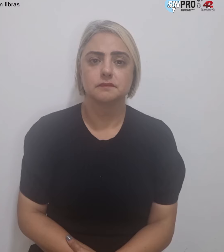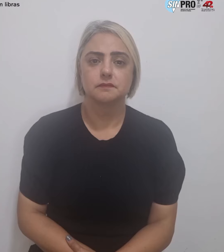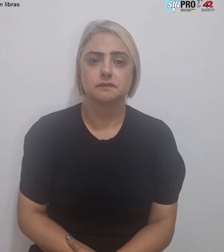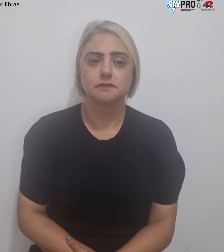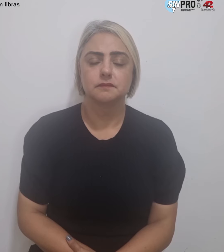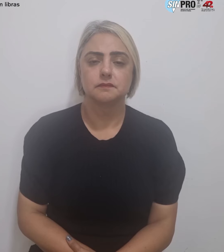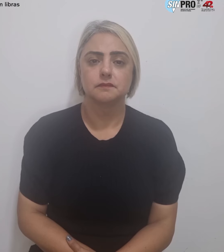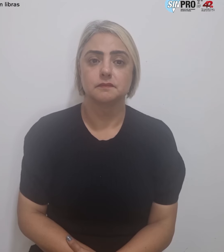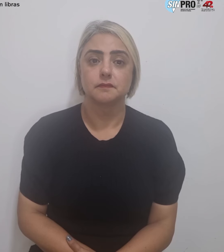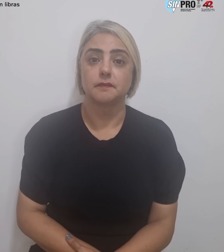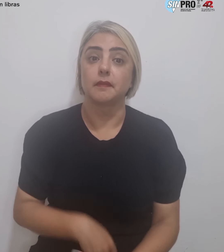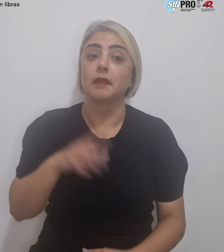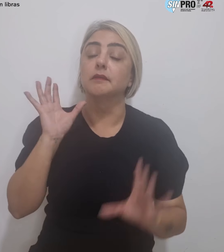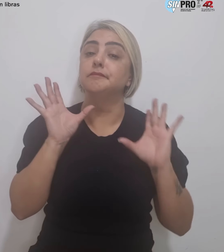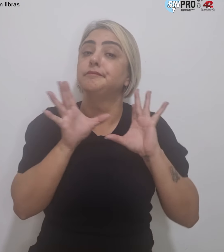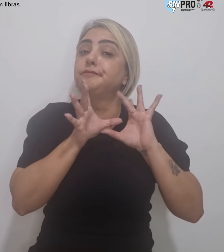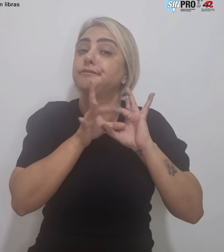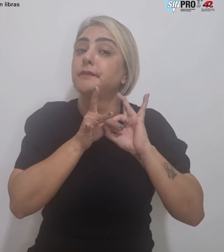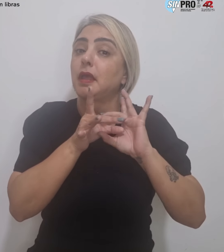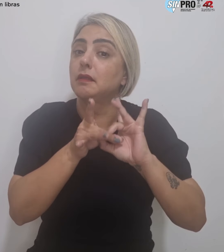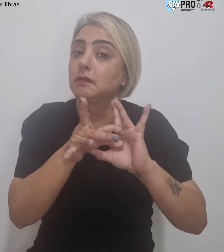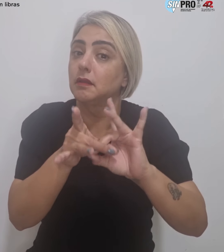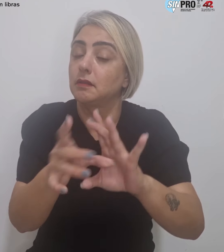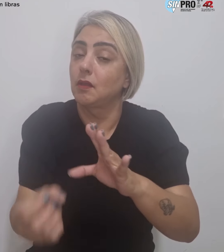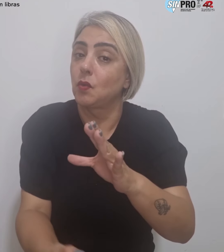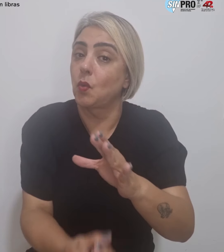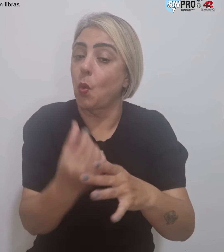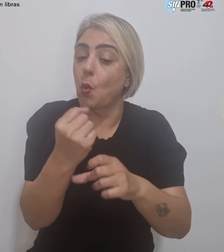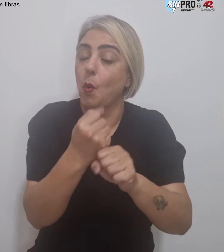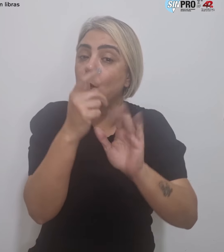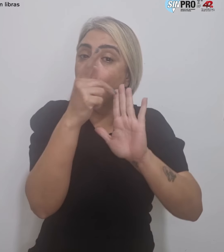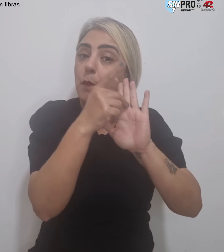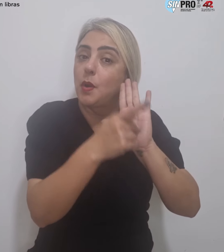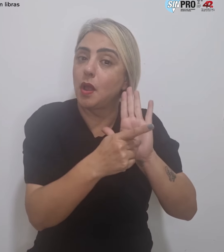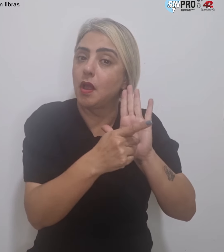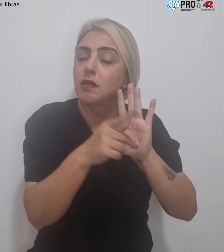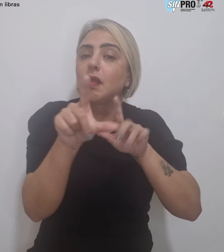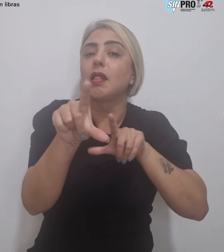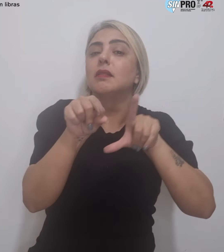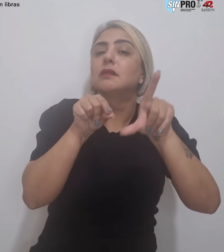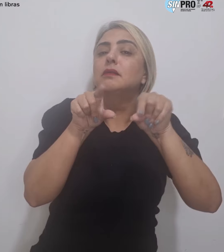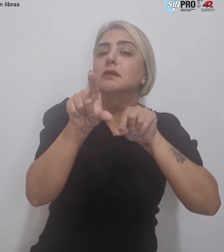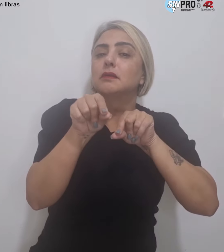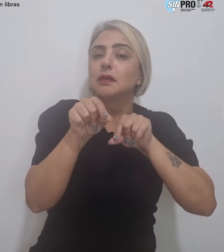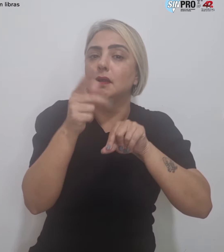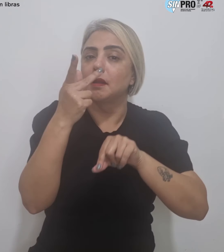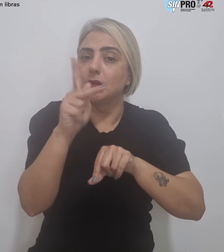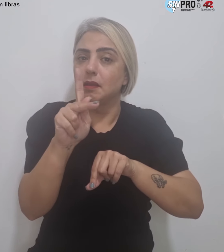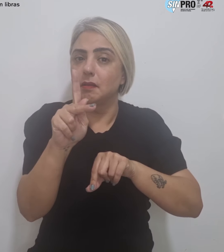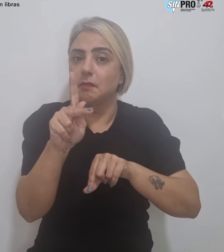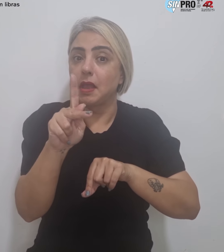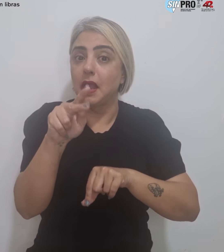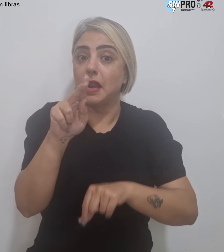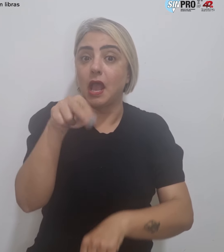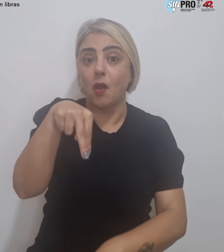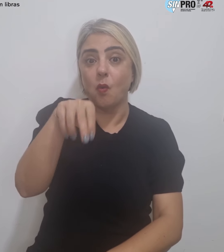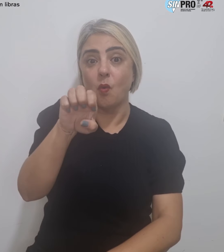Neste contexto de construção de um projeto alternativo ao NEM, as ações